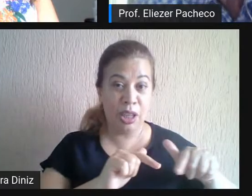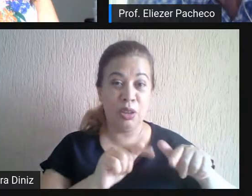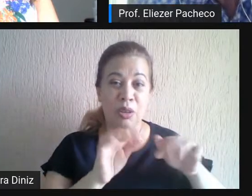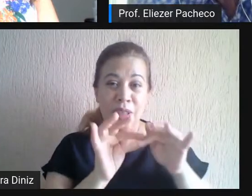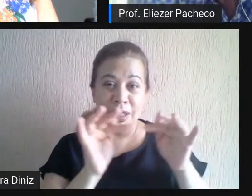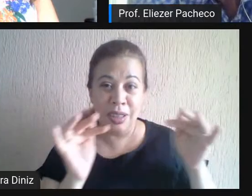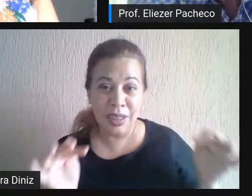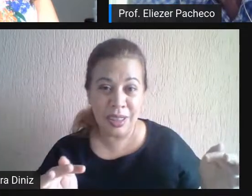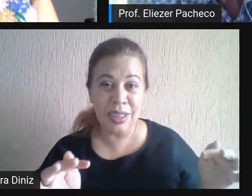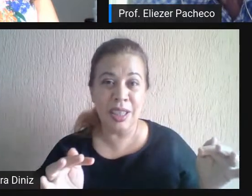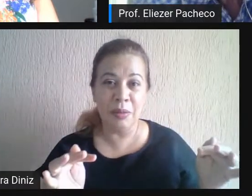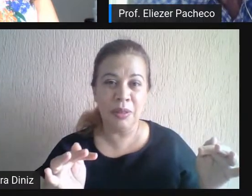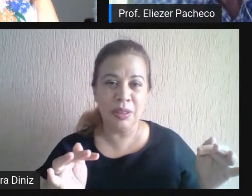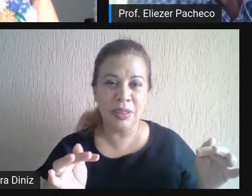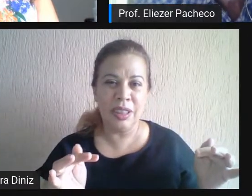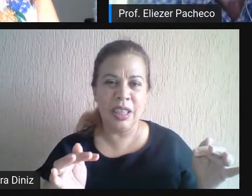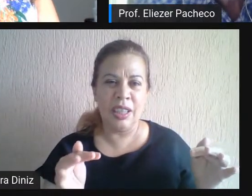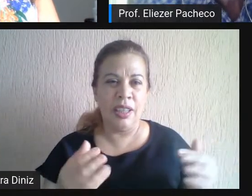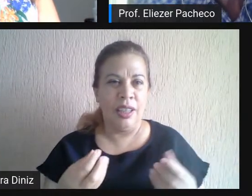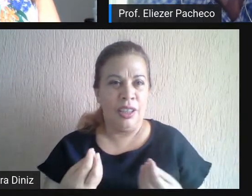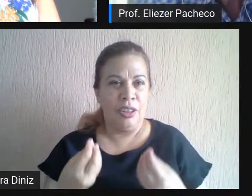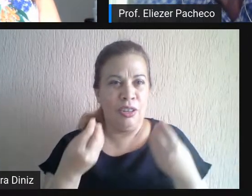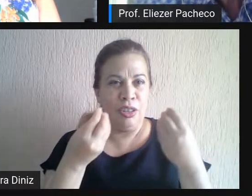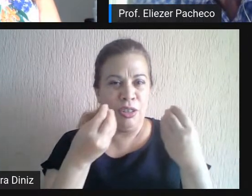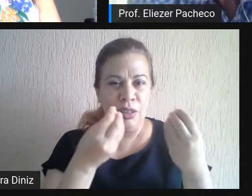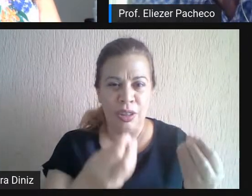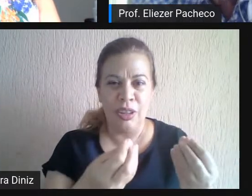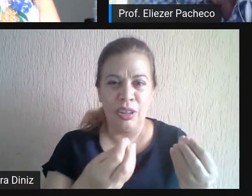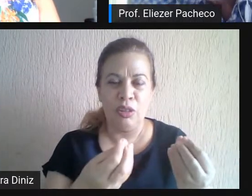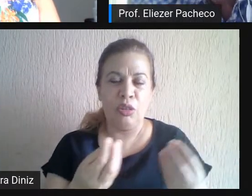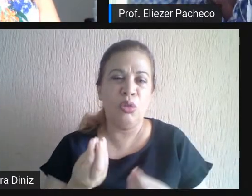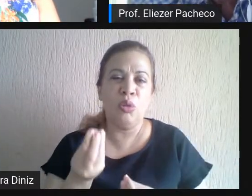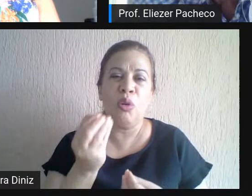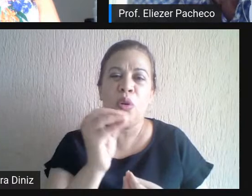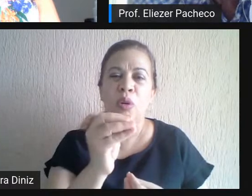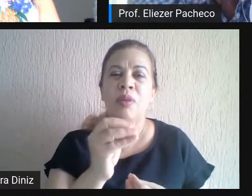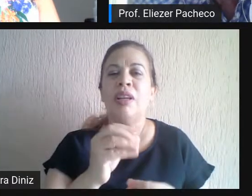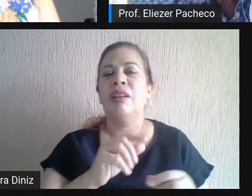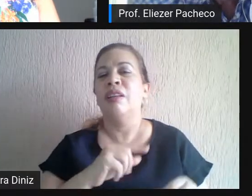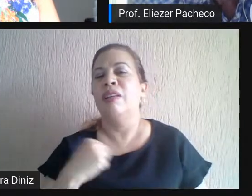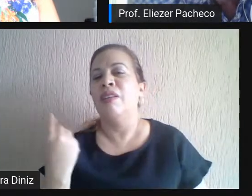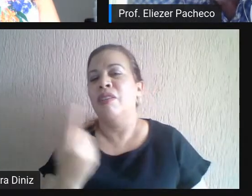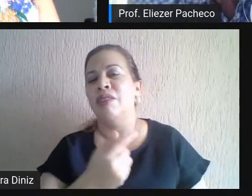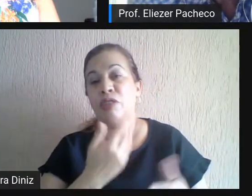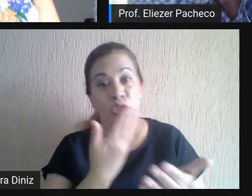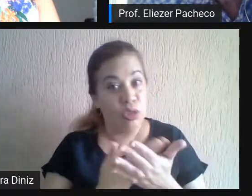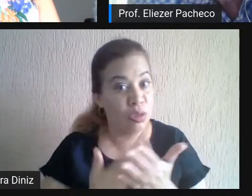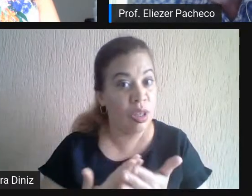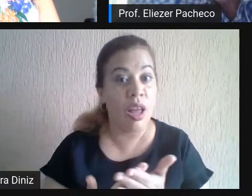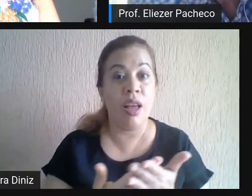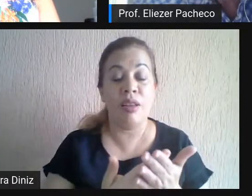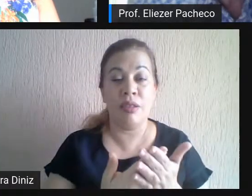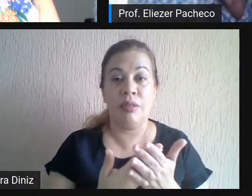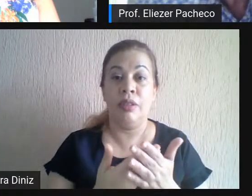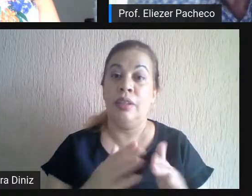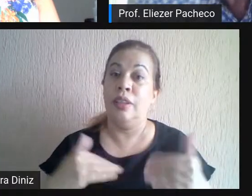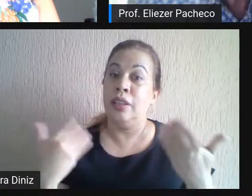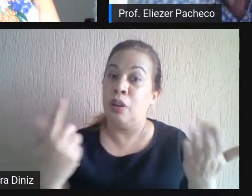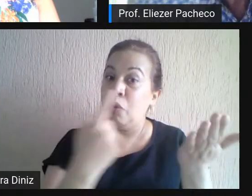em boas universidades públicas. Portanto, esse